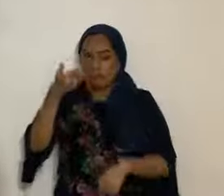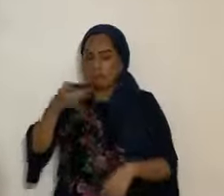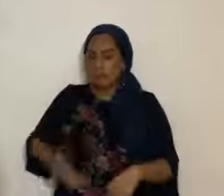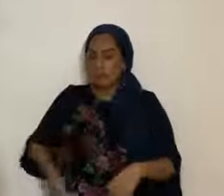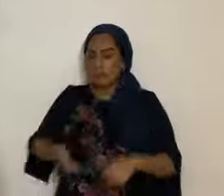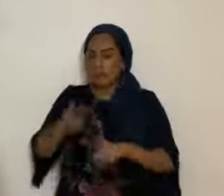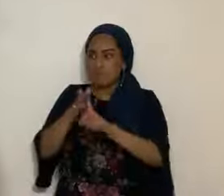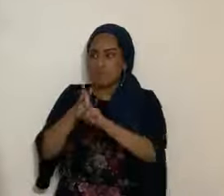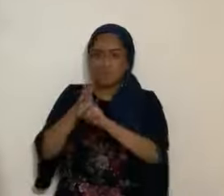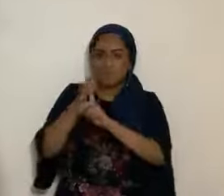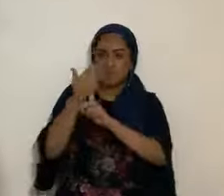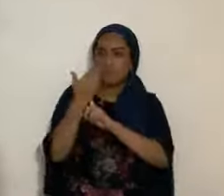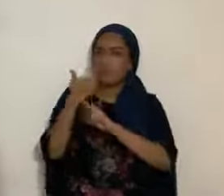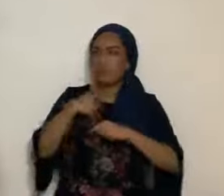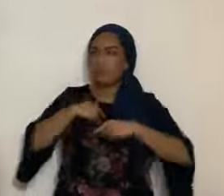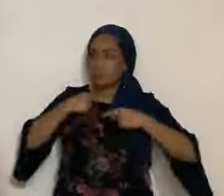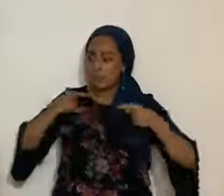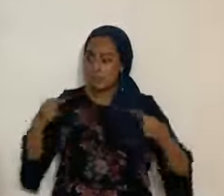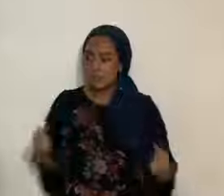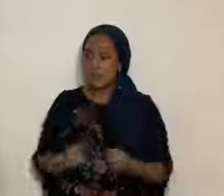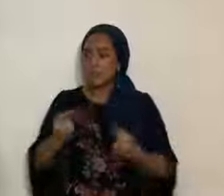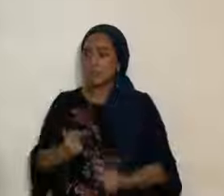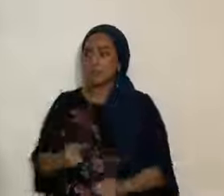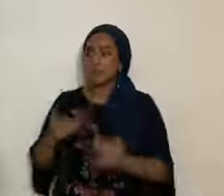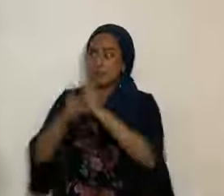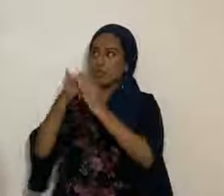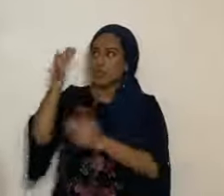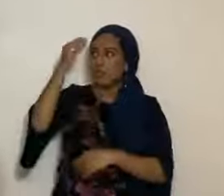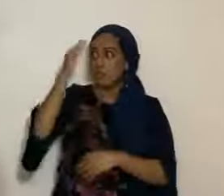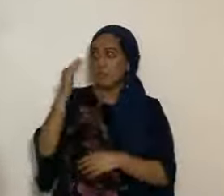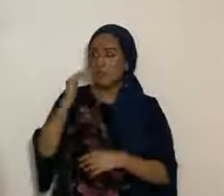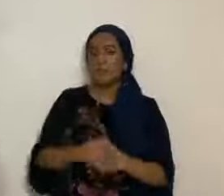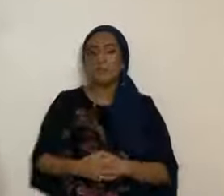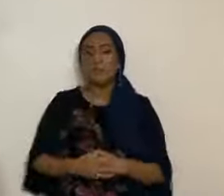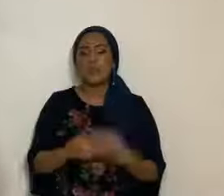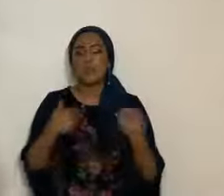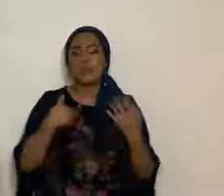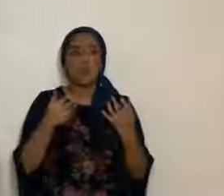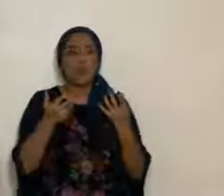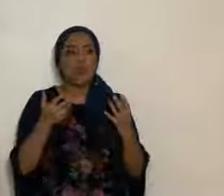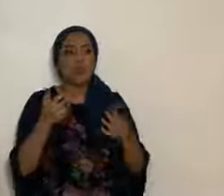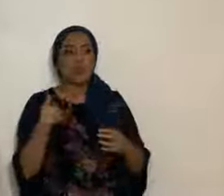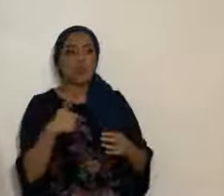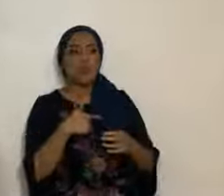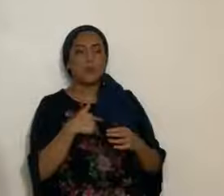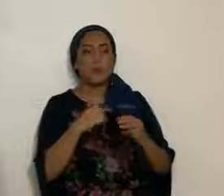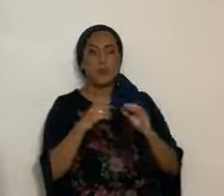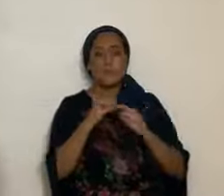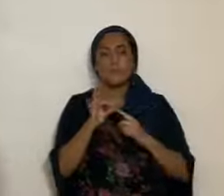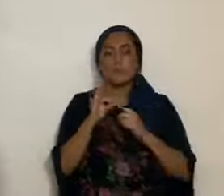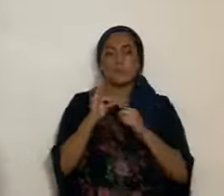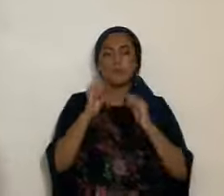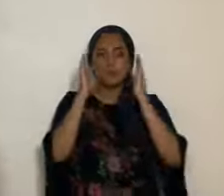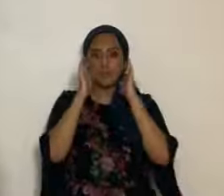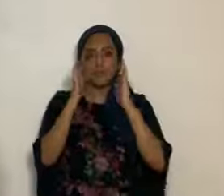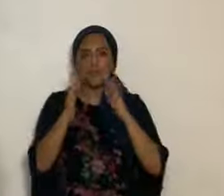grande mal y pecaría contra Elohim? Y aquí quiero que nosotros pongamos especial atención en esto.